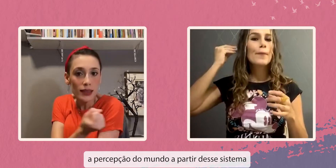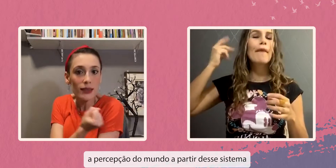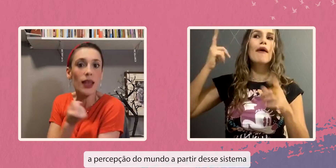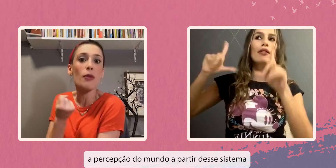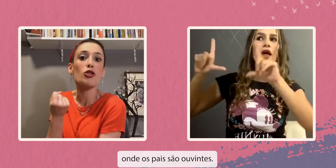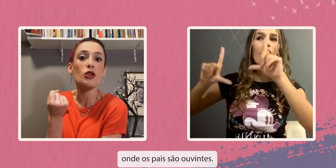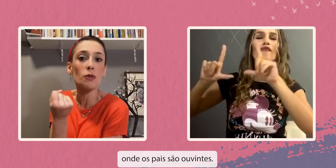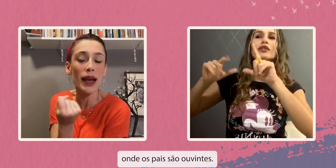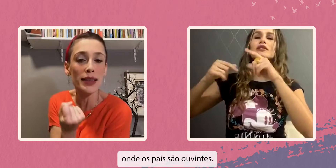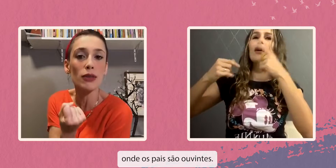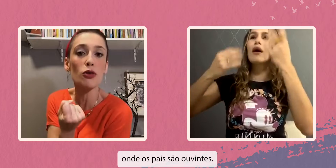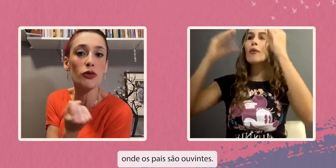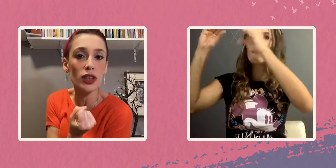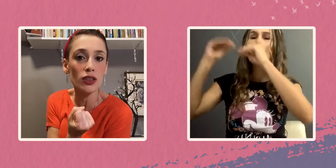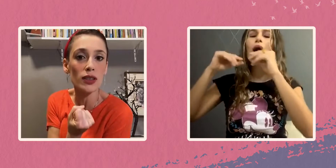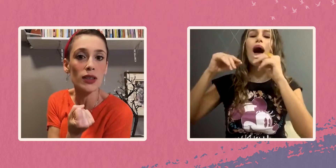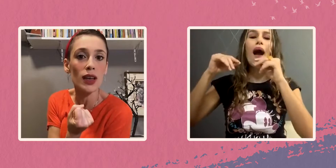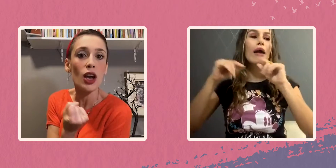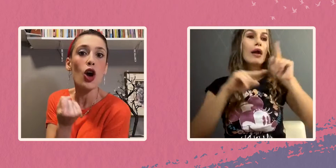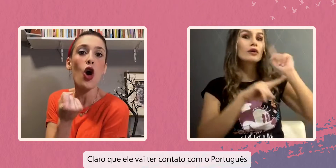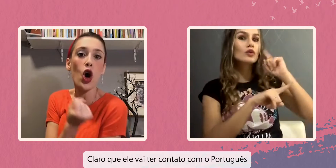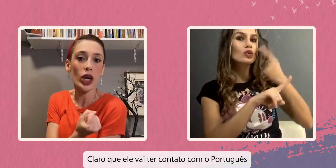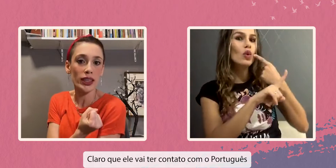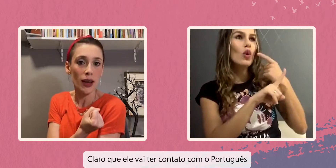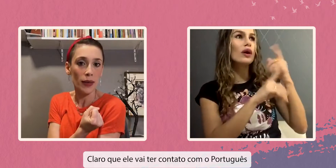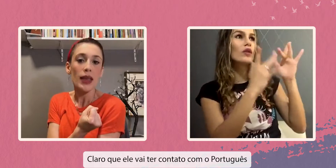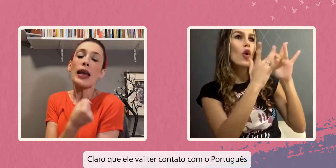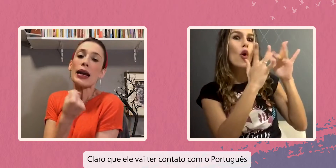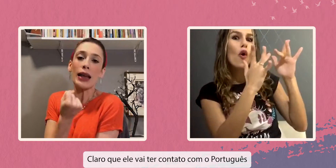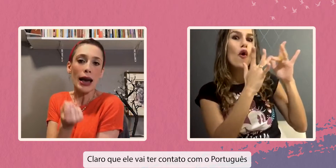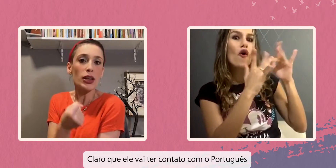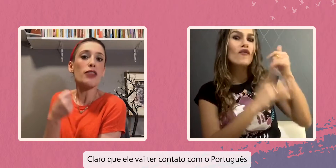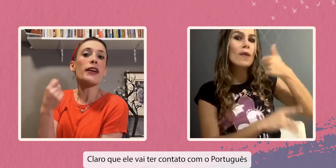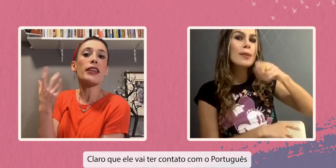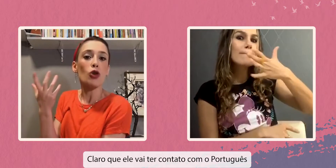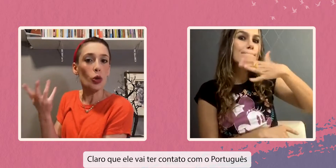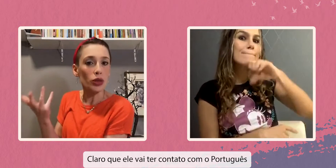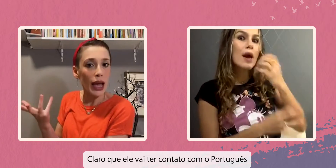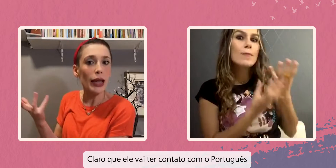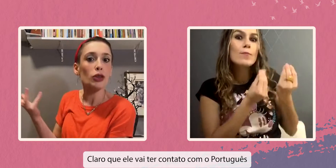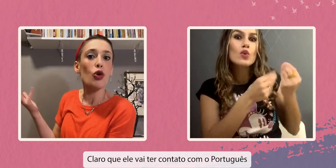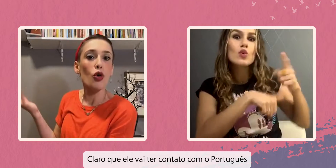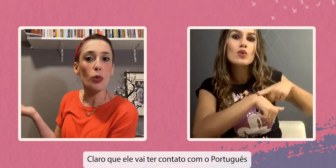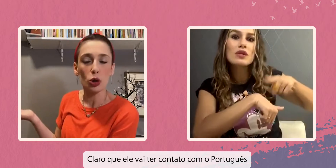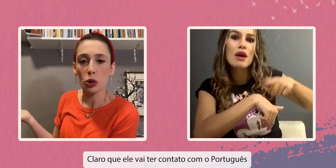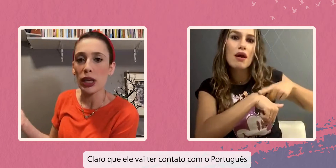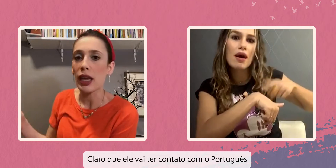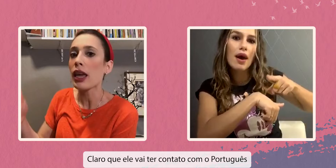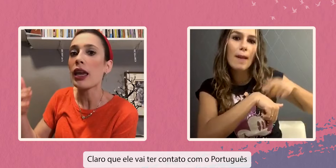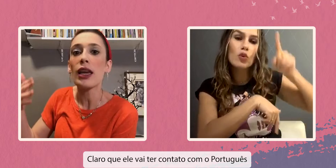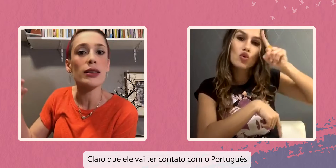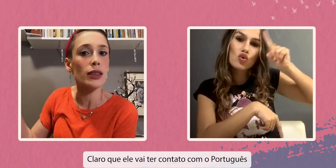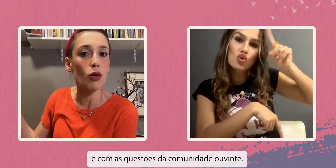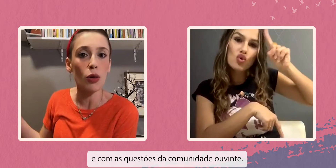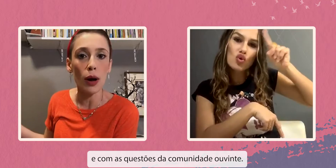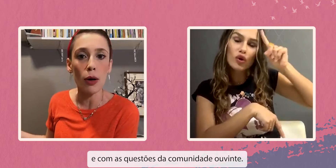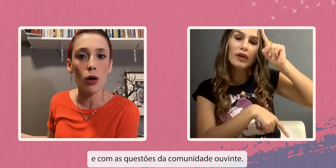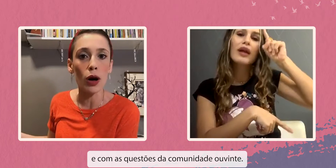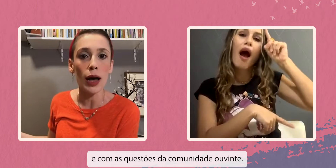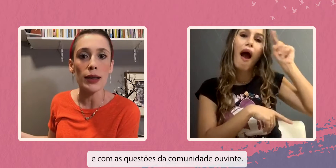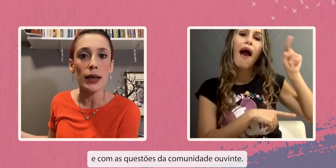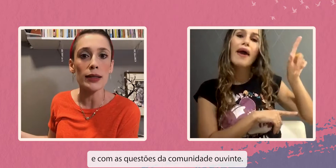desse sistema onde os pais são ouvintes. Foda. Claro que ele vai falar com o português e